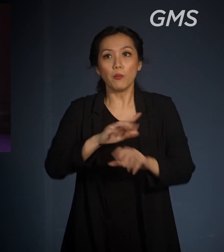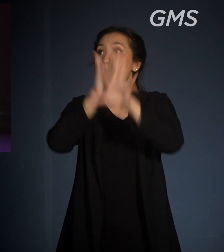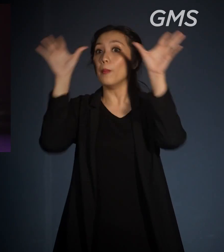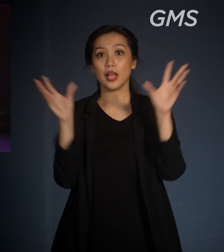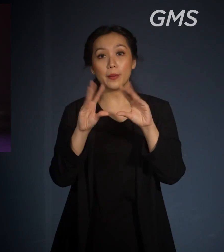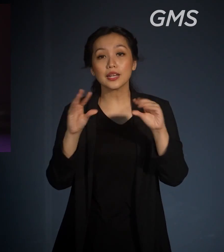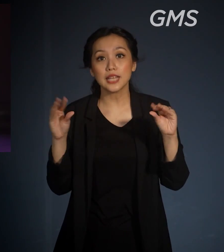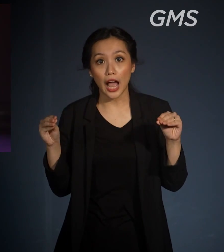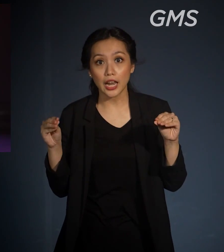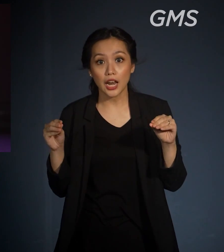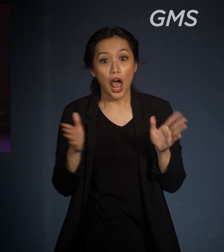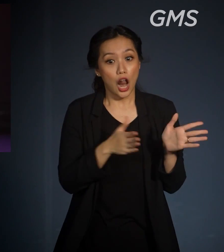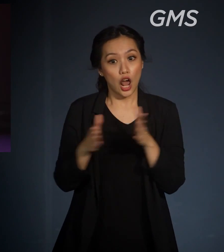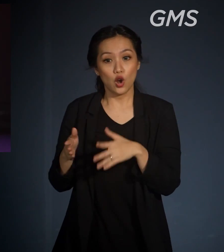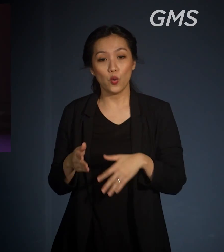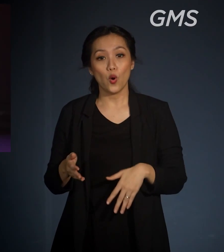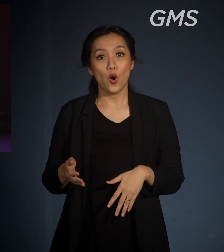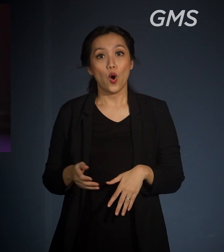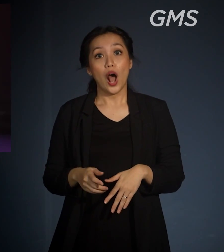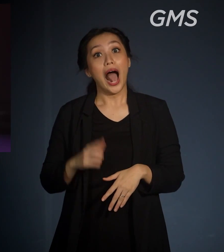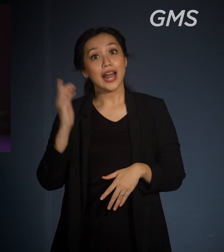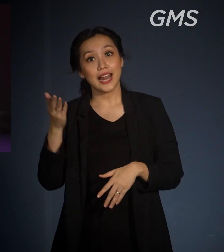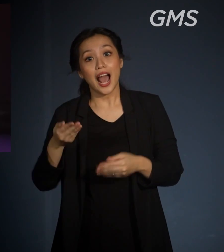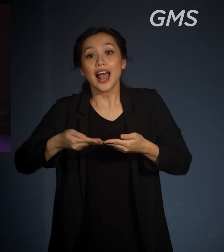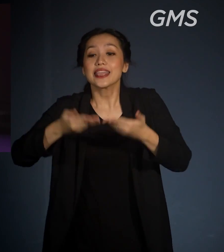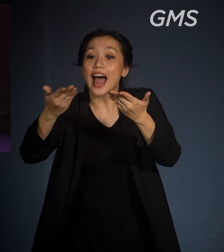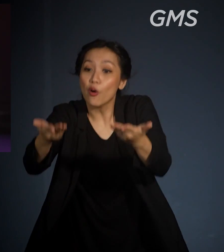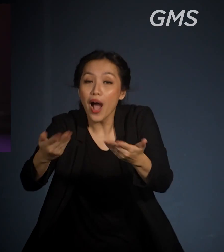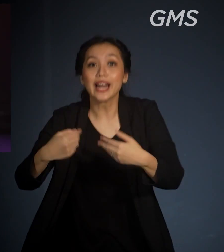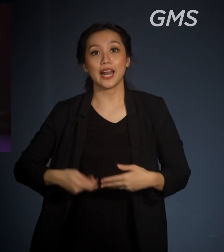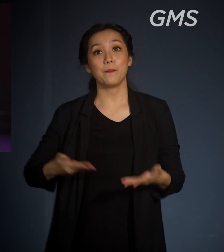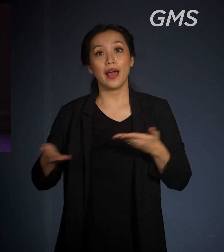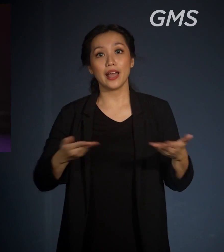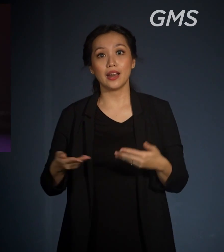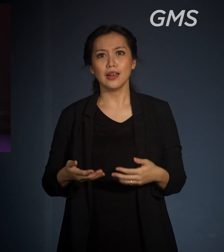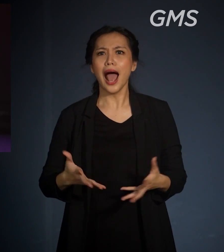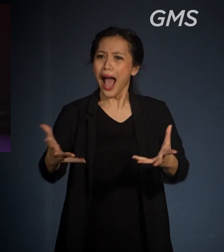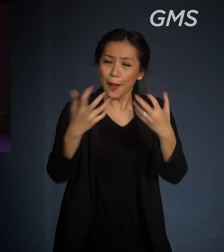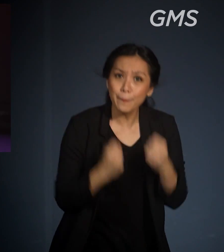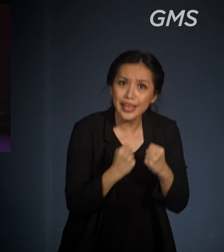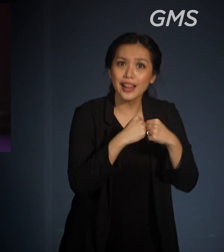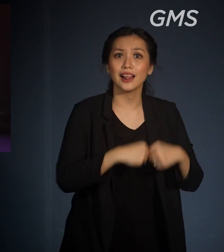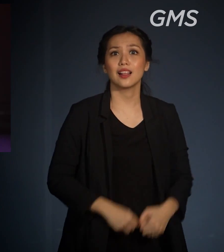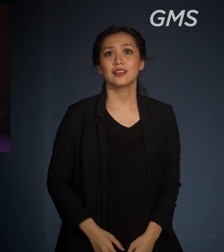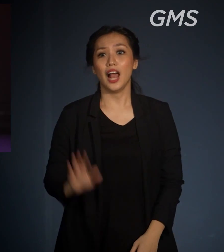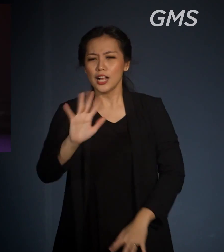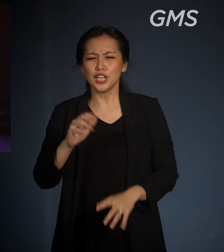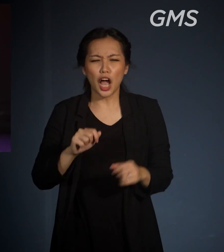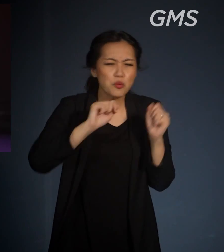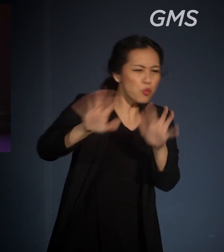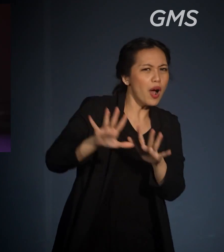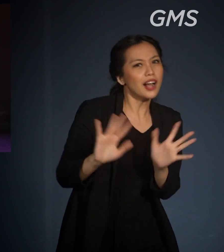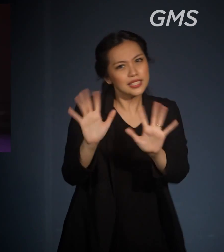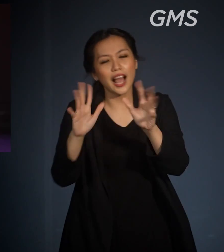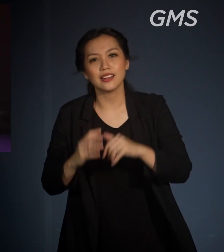ada tawaran kesempatan untuk melayani, ambil itu. Jangan hindari. Nanti lihat, ketika